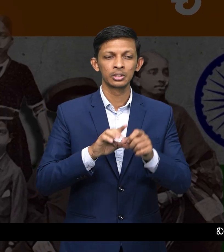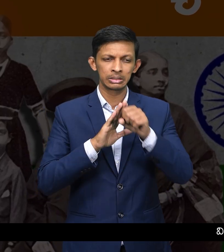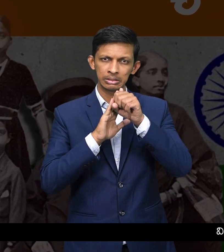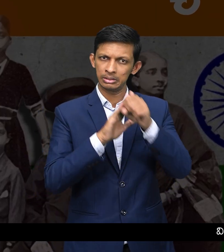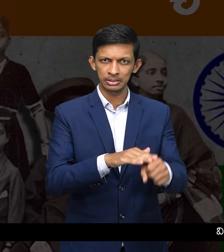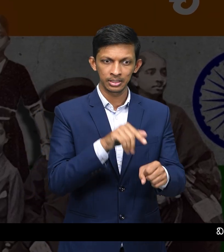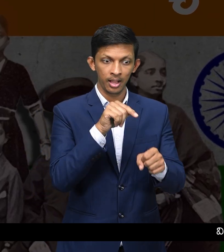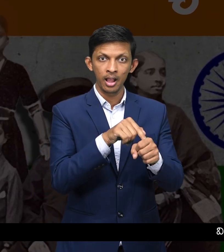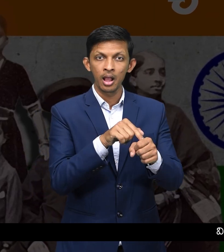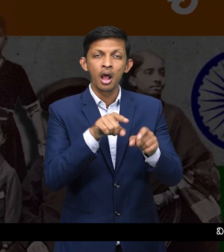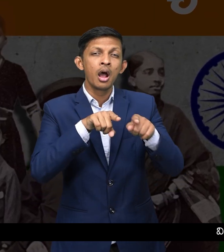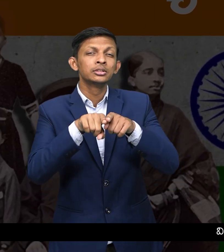వివక్షకు ఒక ఉదాహరణ,